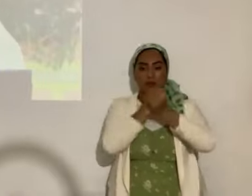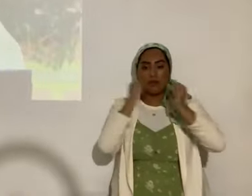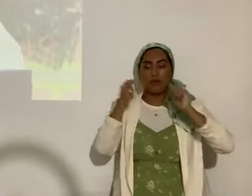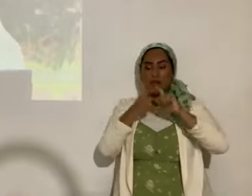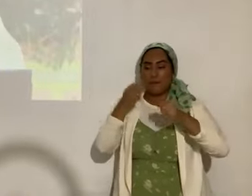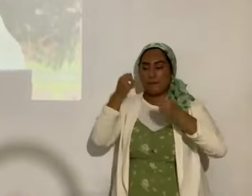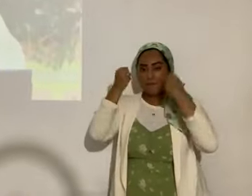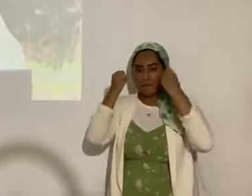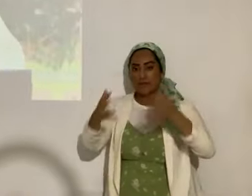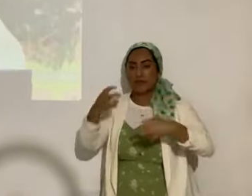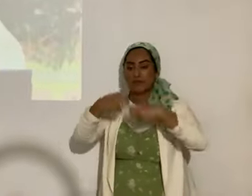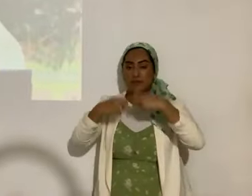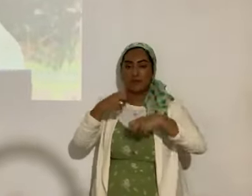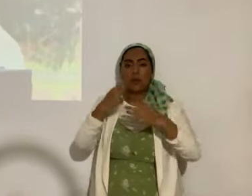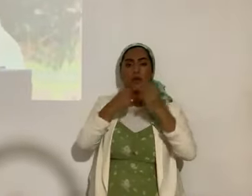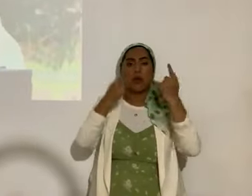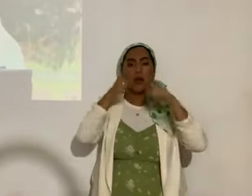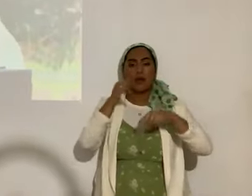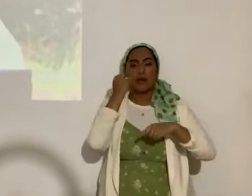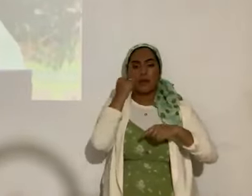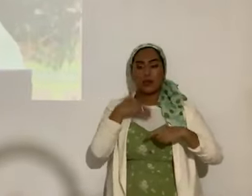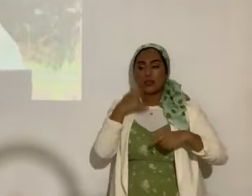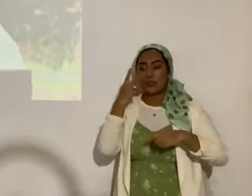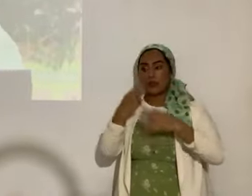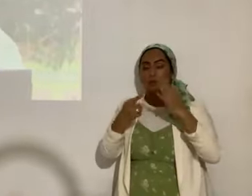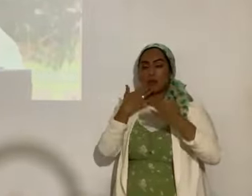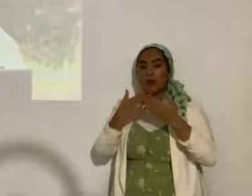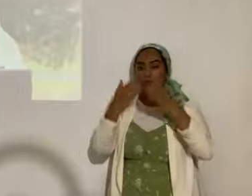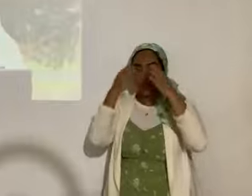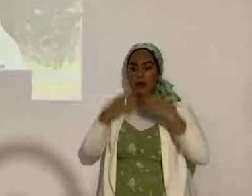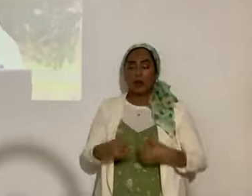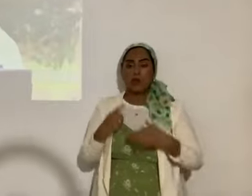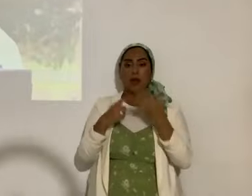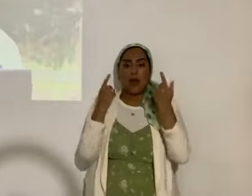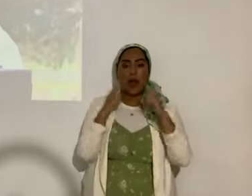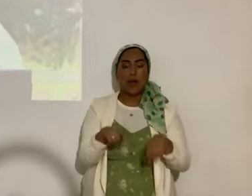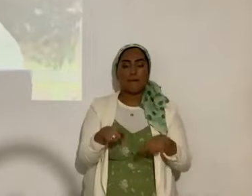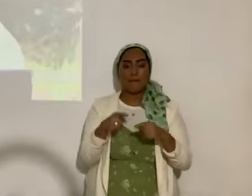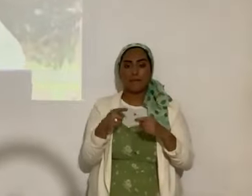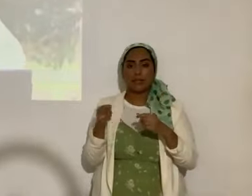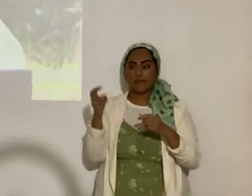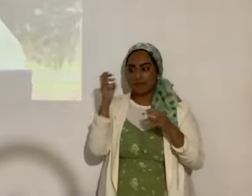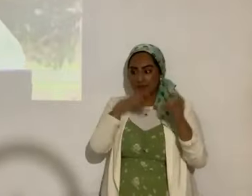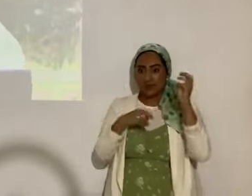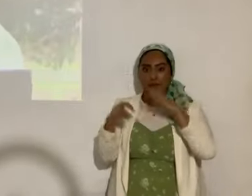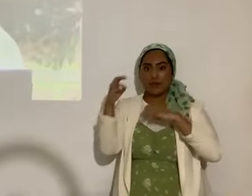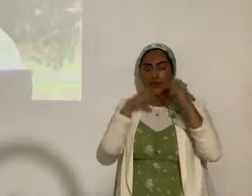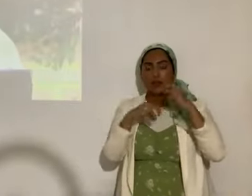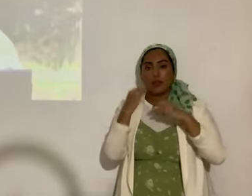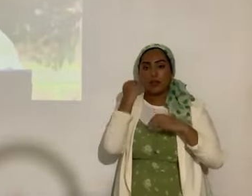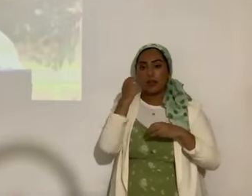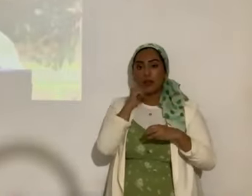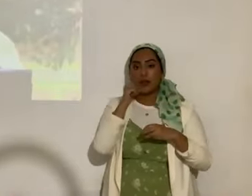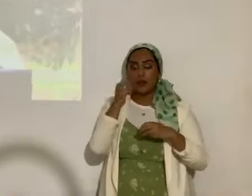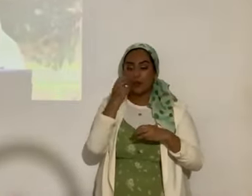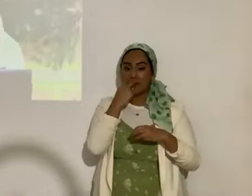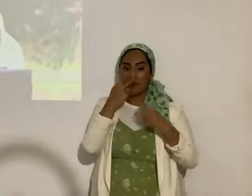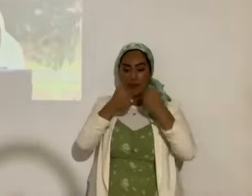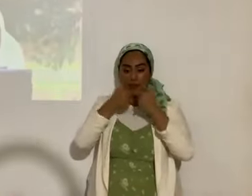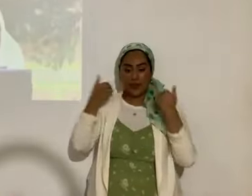muchas tentaciones Qué pasaría si yo veo lo que es agradable la carne qué pasaría vendrán tentaciones si no apartas tus ojos